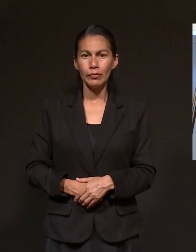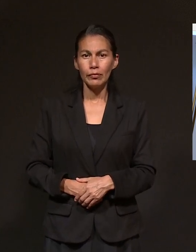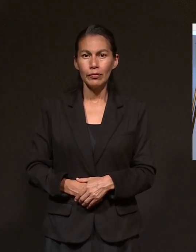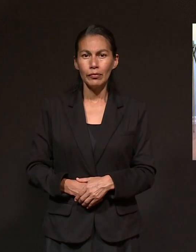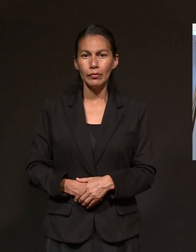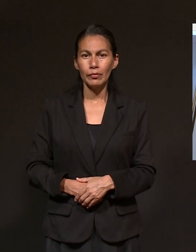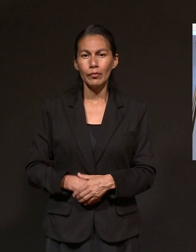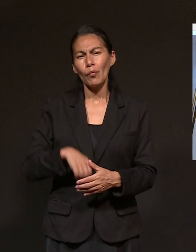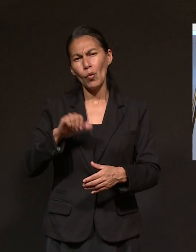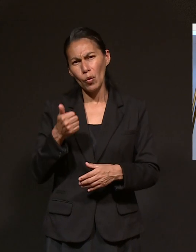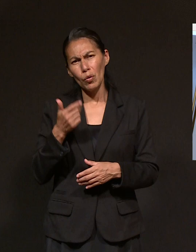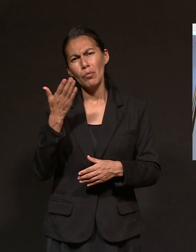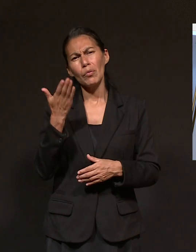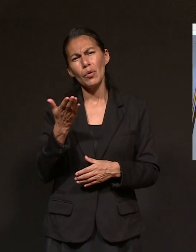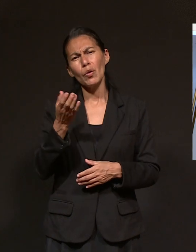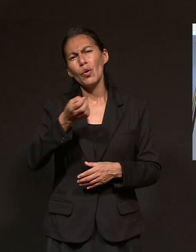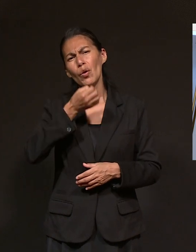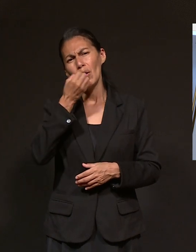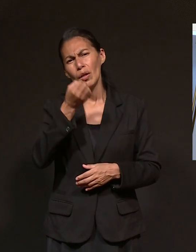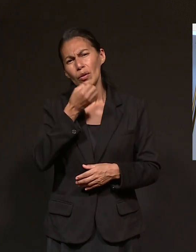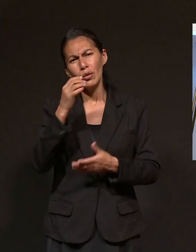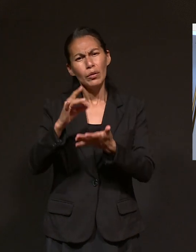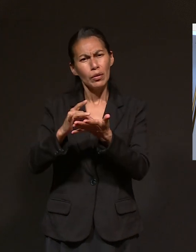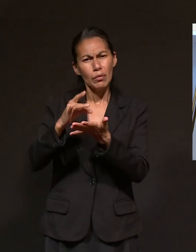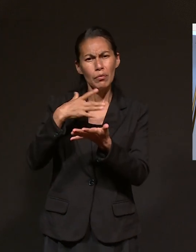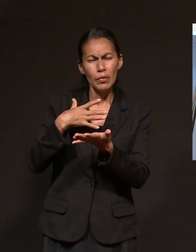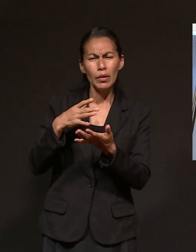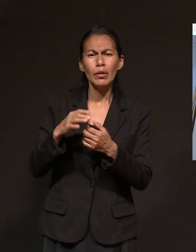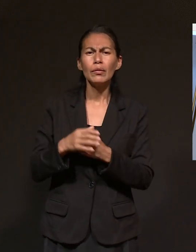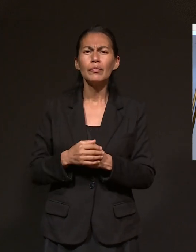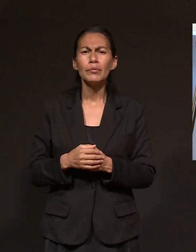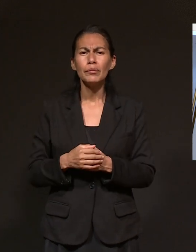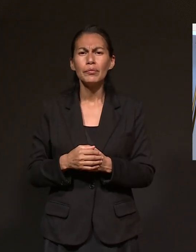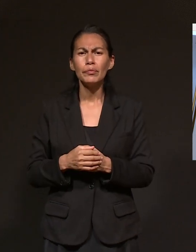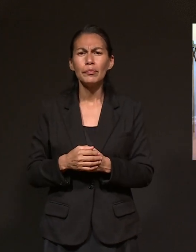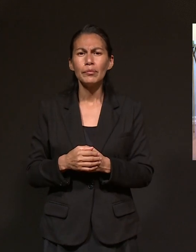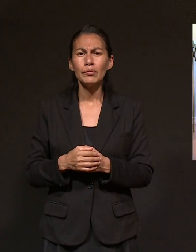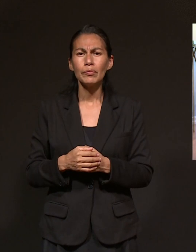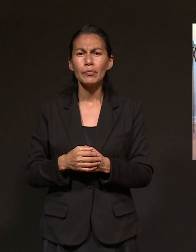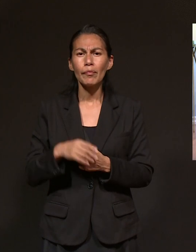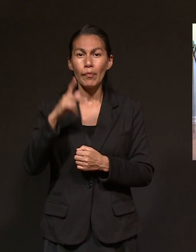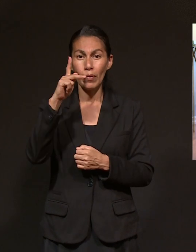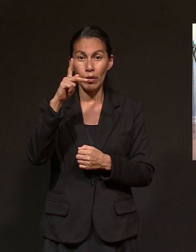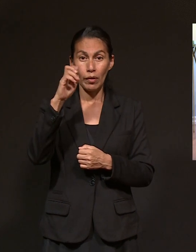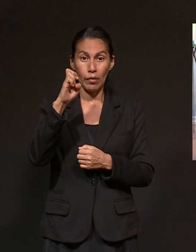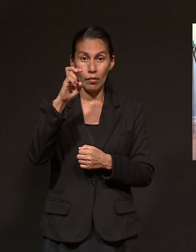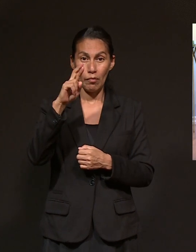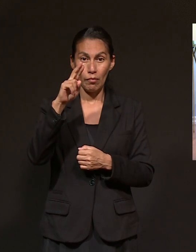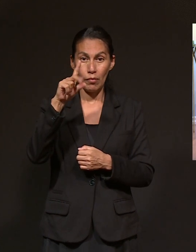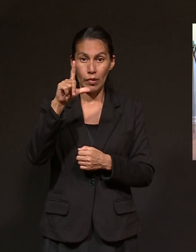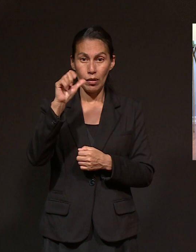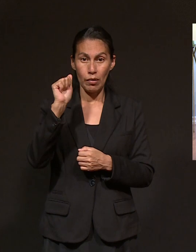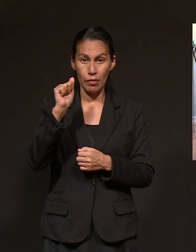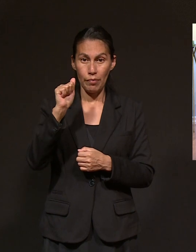pedidos de oración que nos han llegado el día de hoy